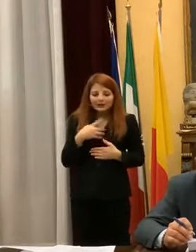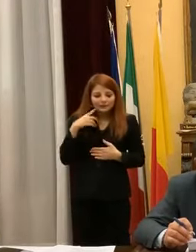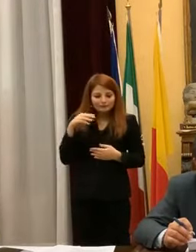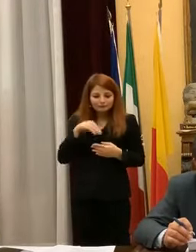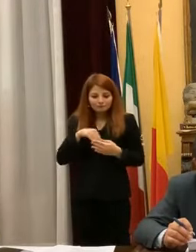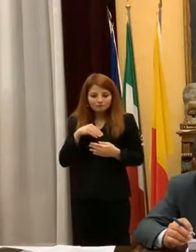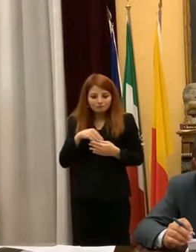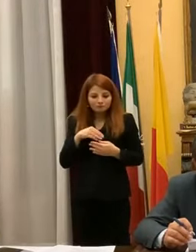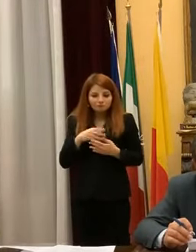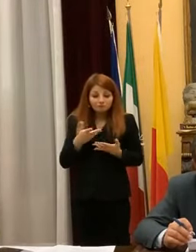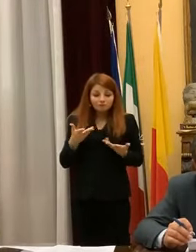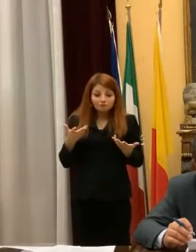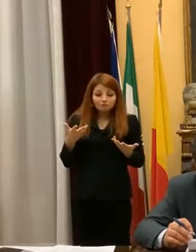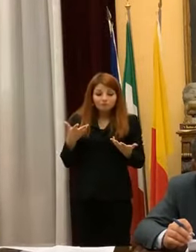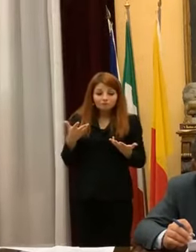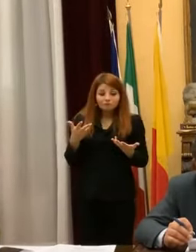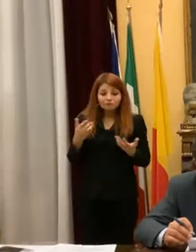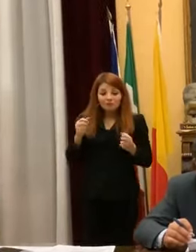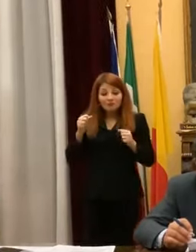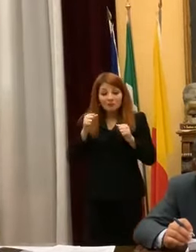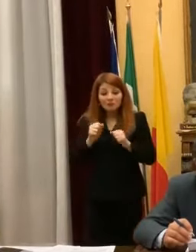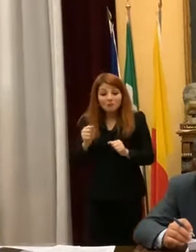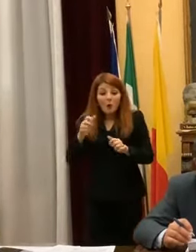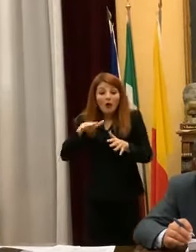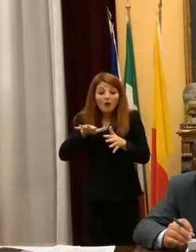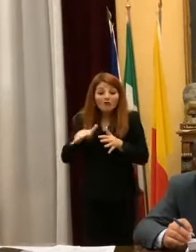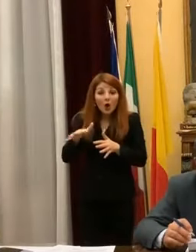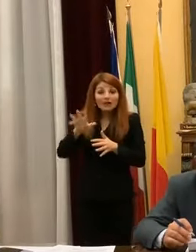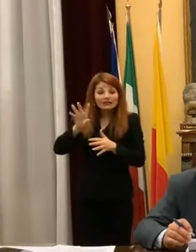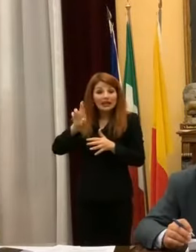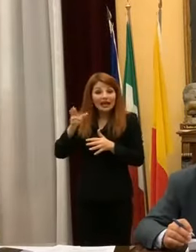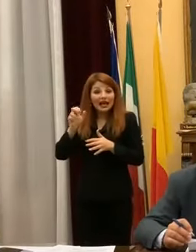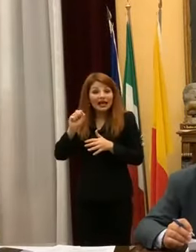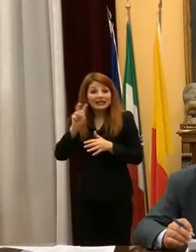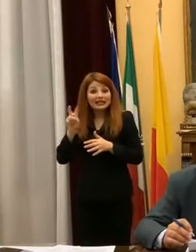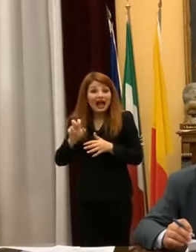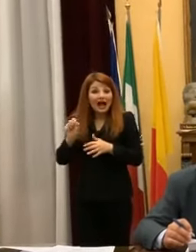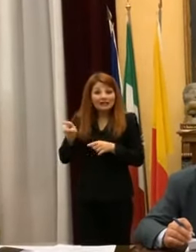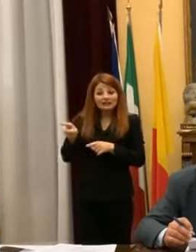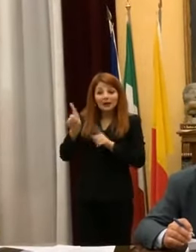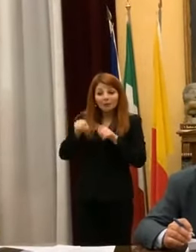il buon Razza, il buon assessore Razza, chissà. E